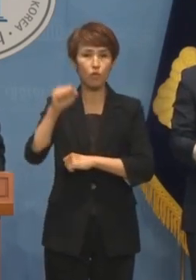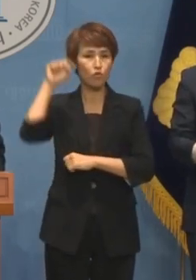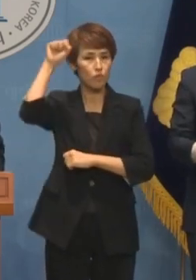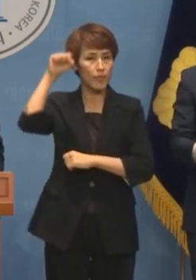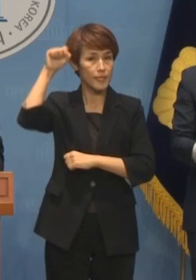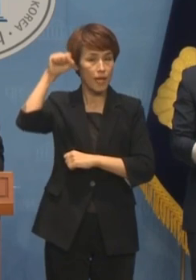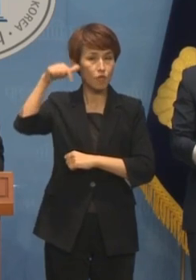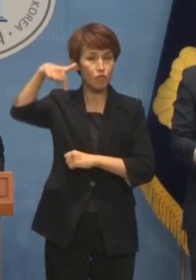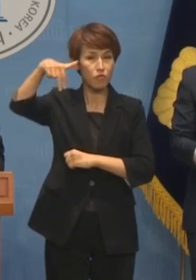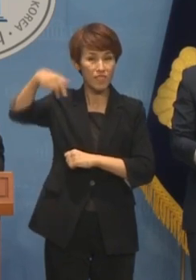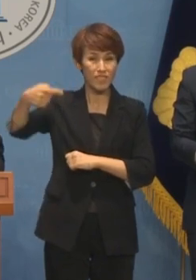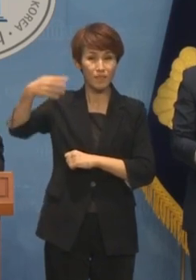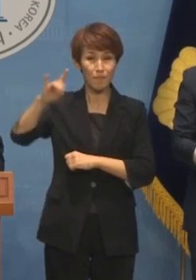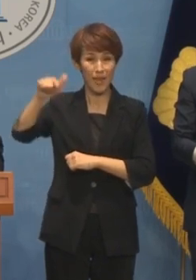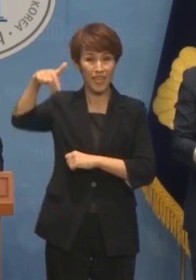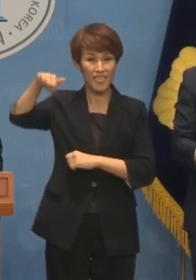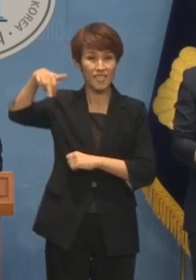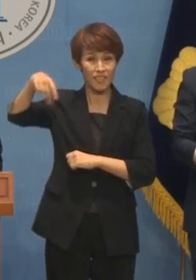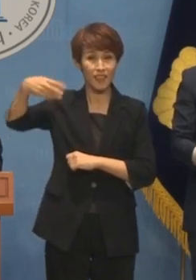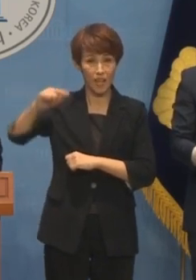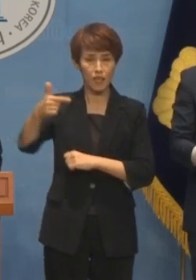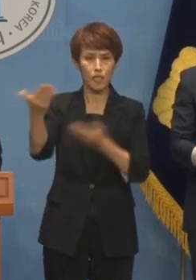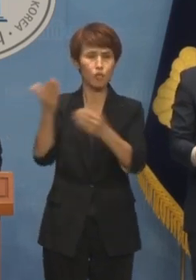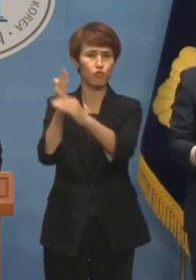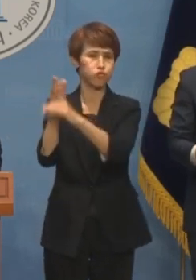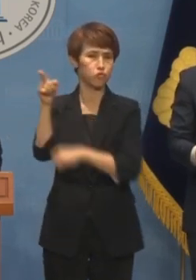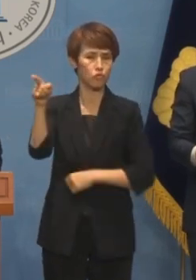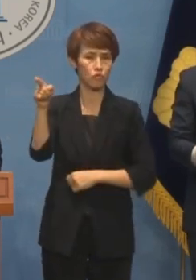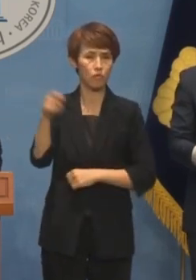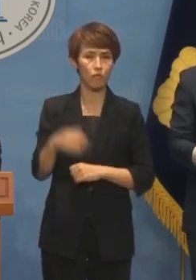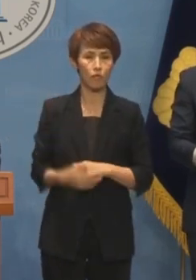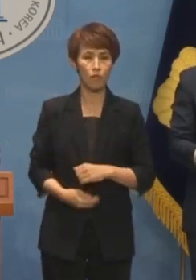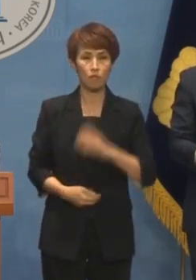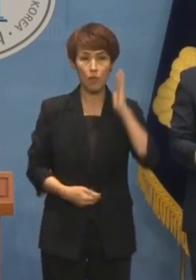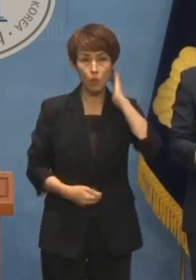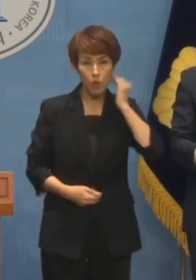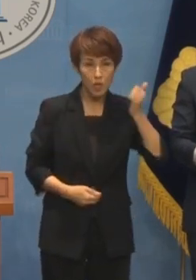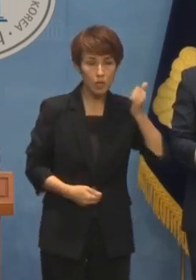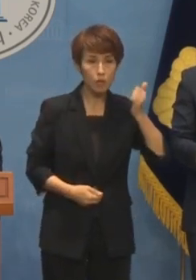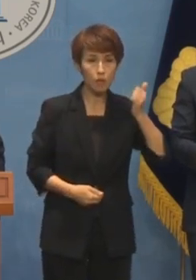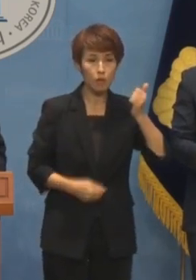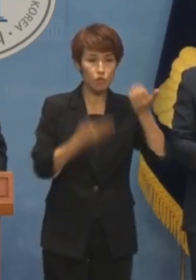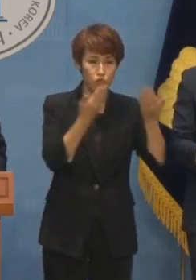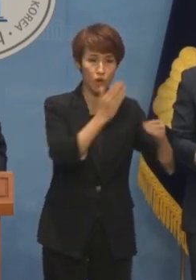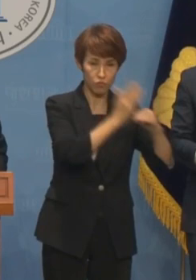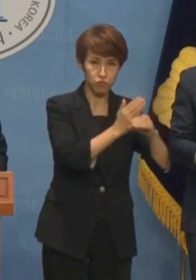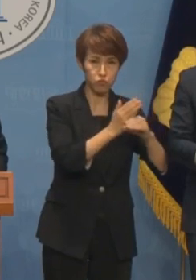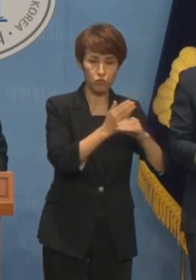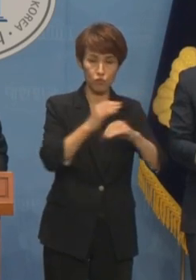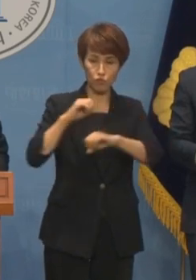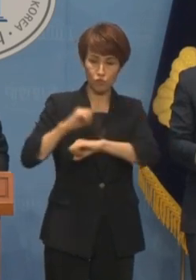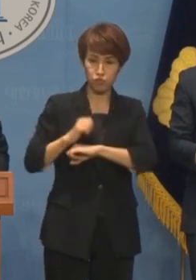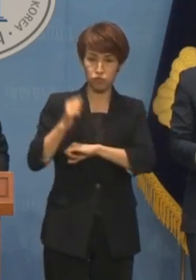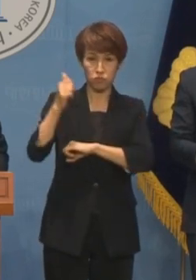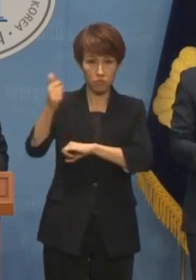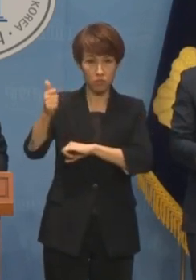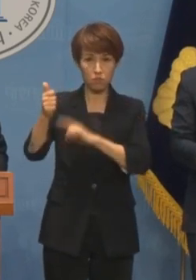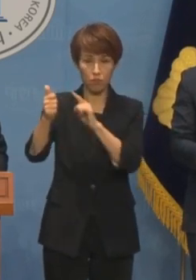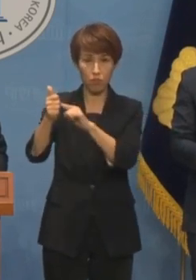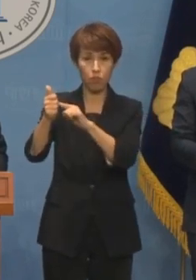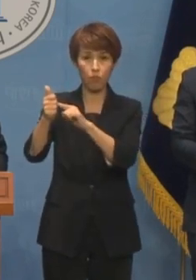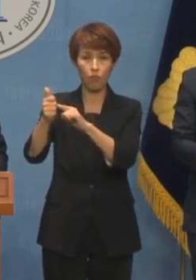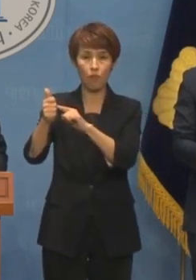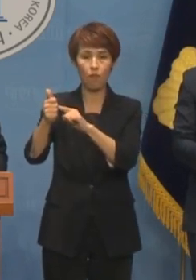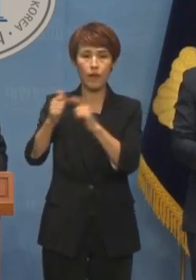우즈베키스탄 출장 중이었습니다. 휴가에 나선 대통령이 국외 출장 중인 국무위원에게 그것도 검사